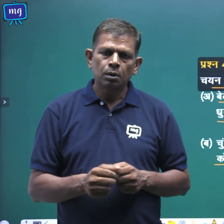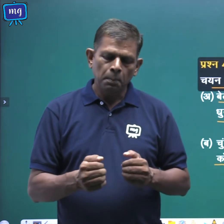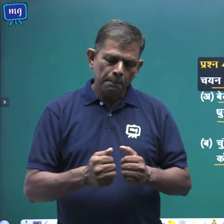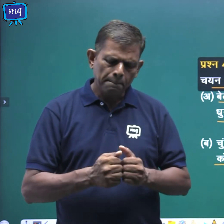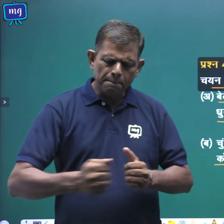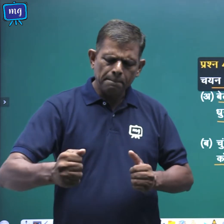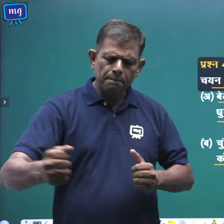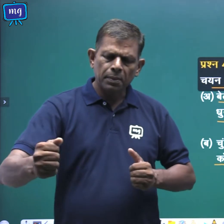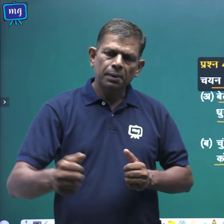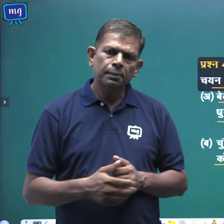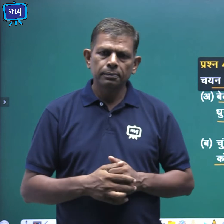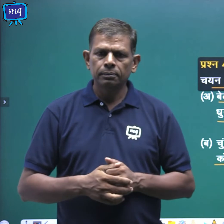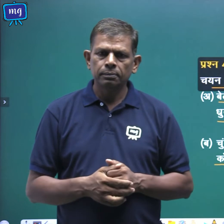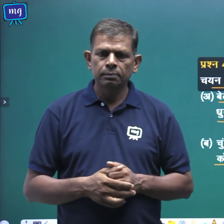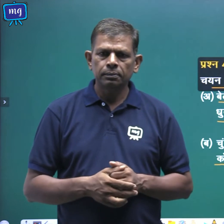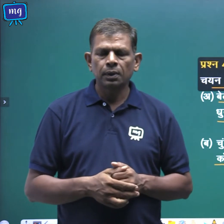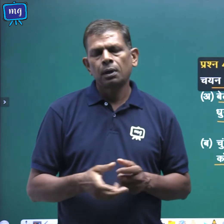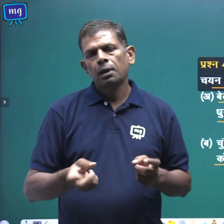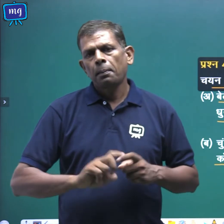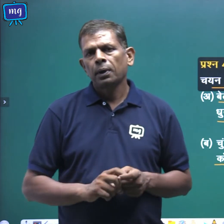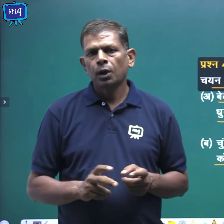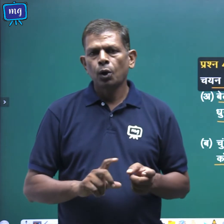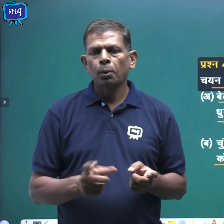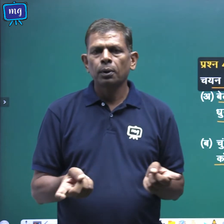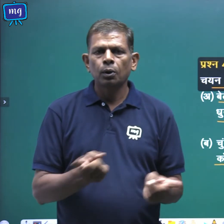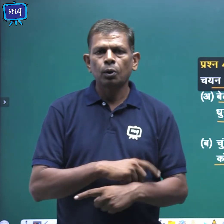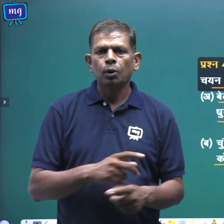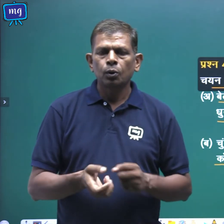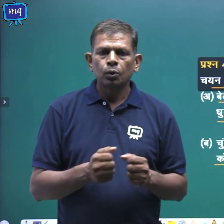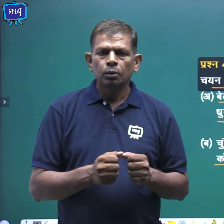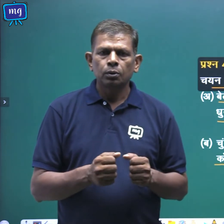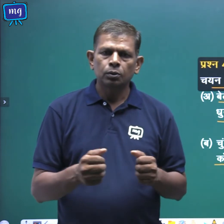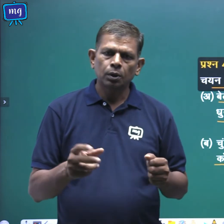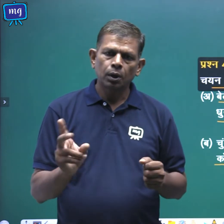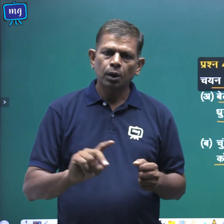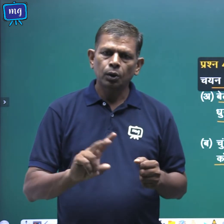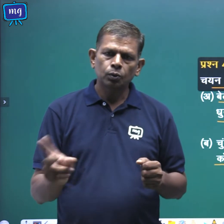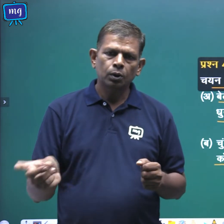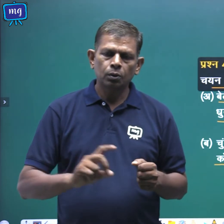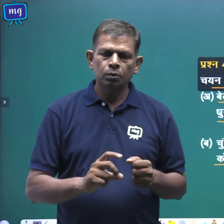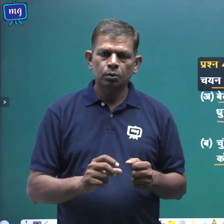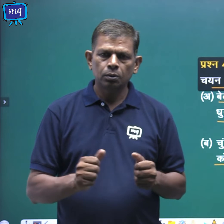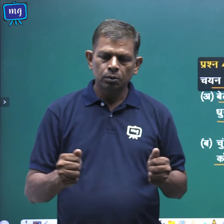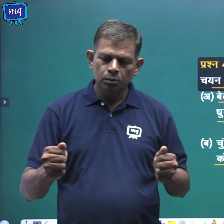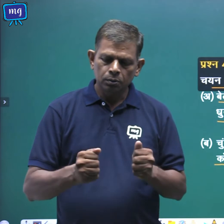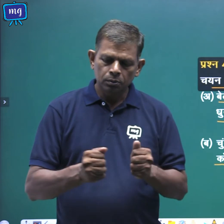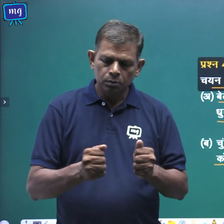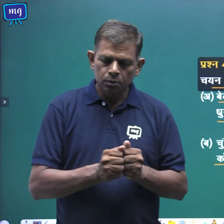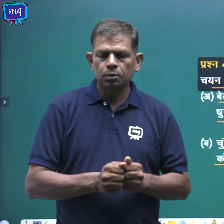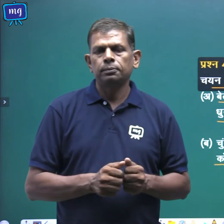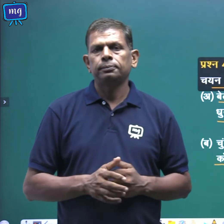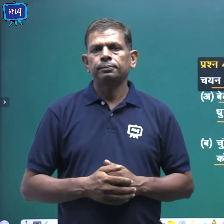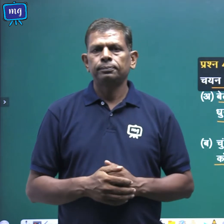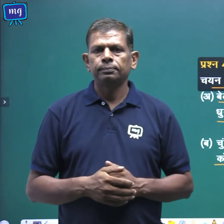प्रतिकर्षित करते हैं, जबकि विपरीत ध्रुव एक दूसरे को आकर्षित करते